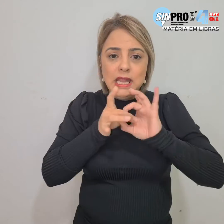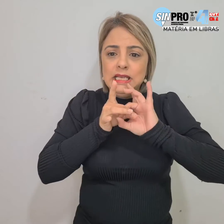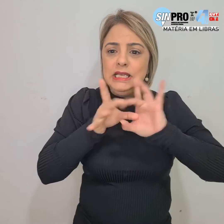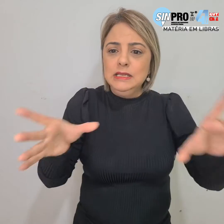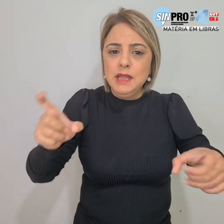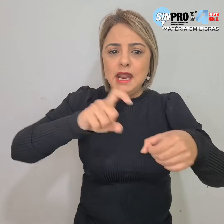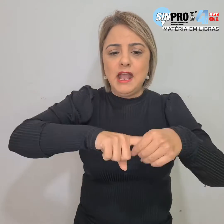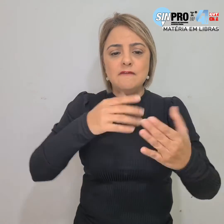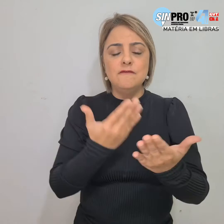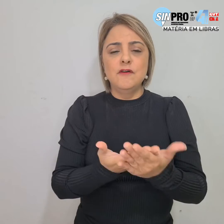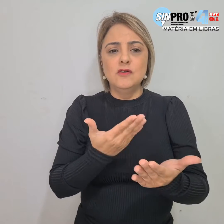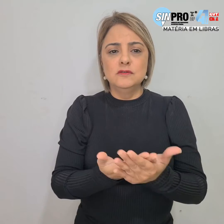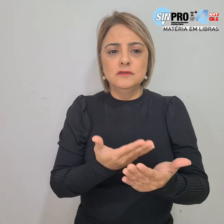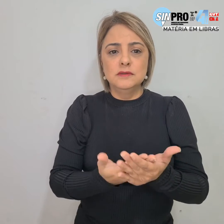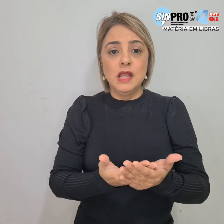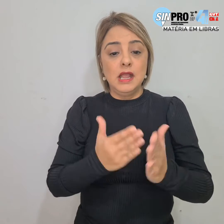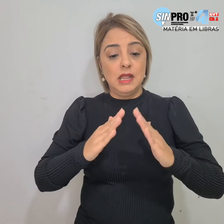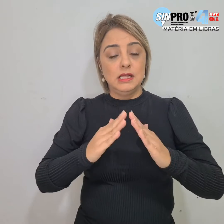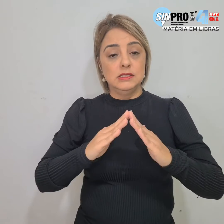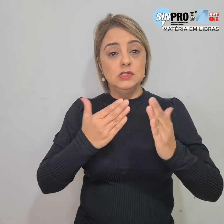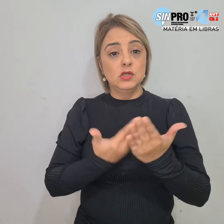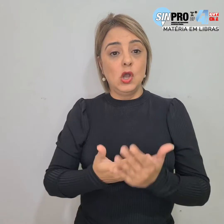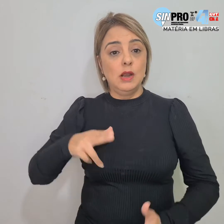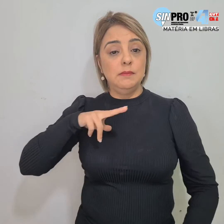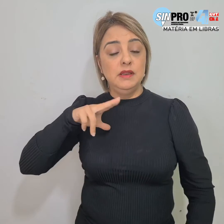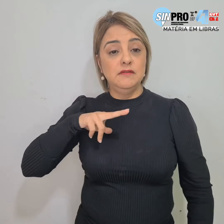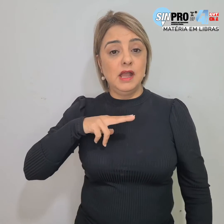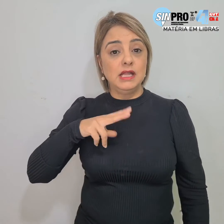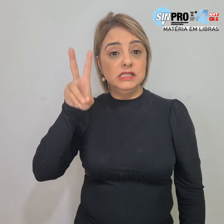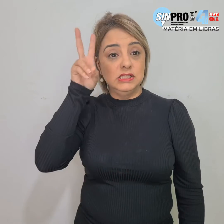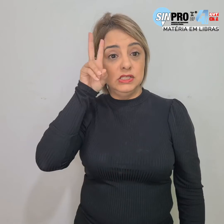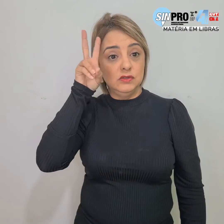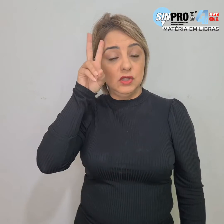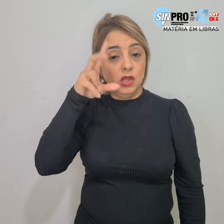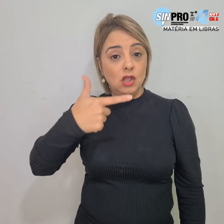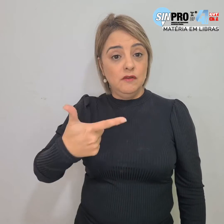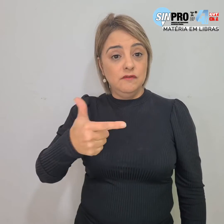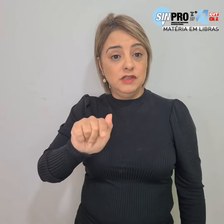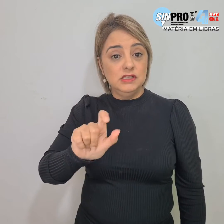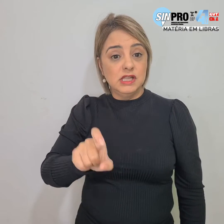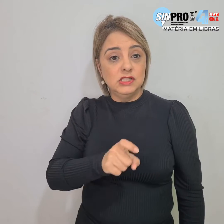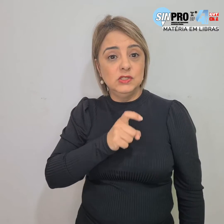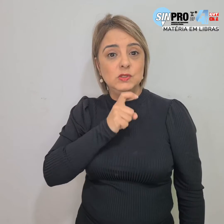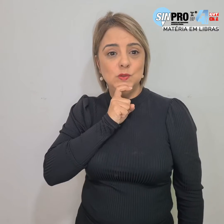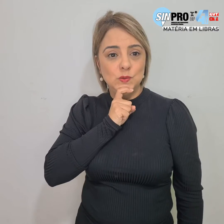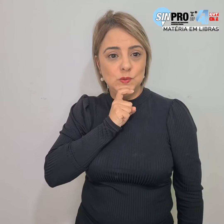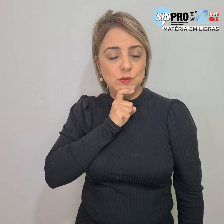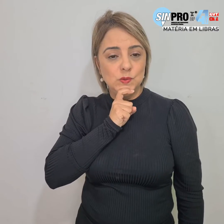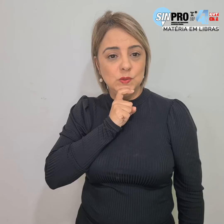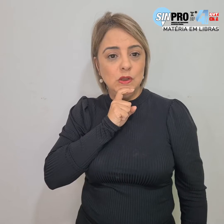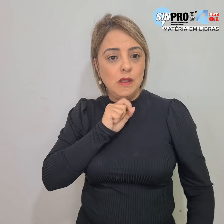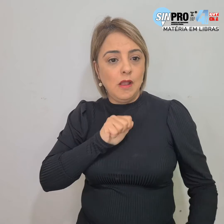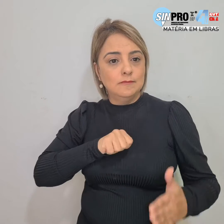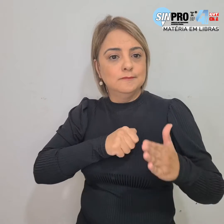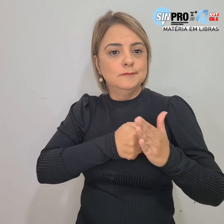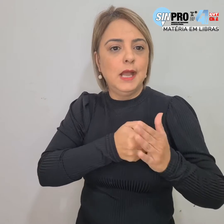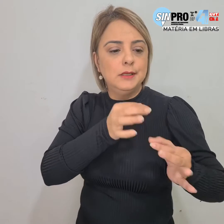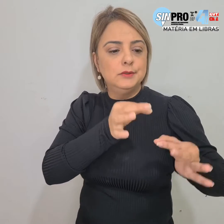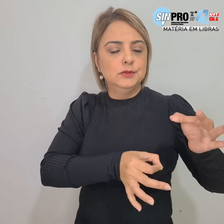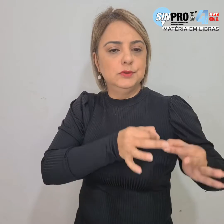nas escolas particulares a partir da segunda-feira, dia 27 de julho, foi barrada pela Justiça por um período de 10 dias.